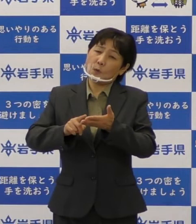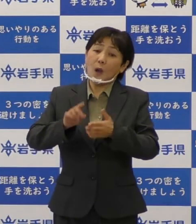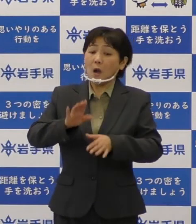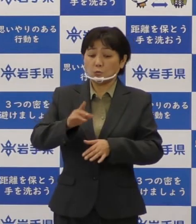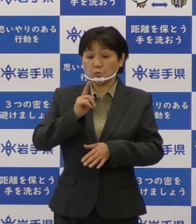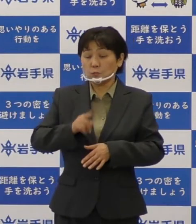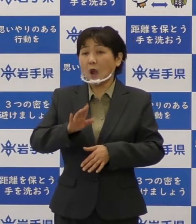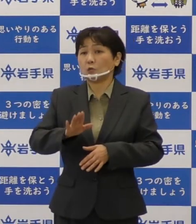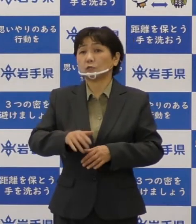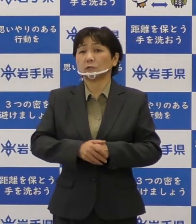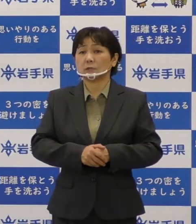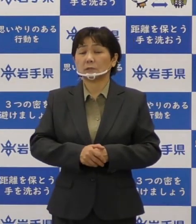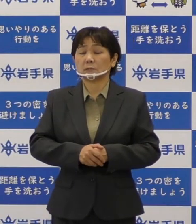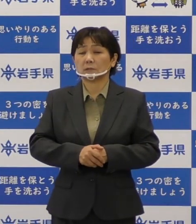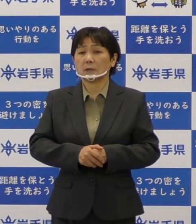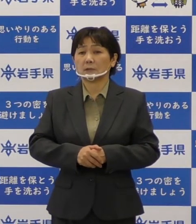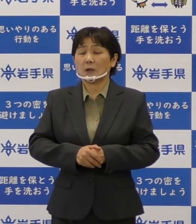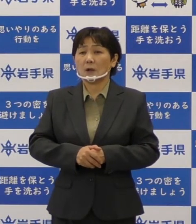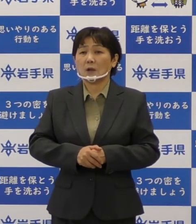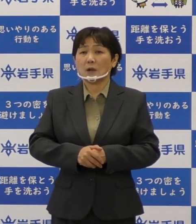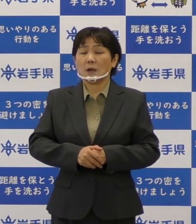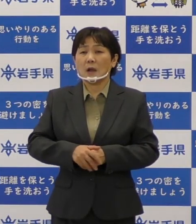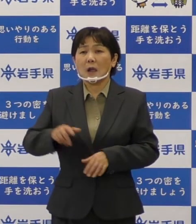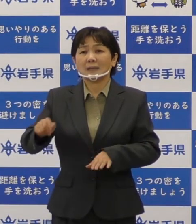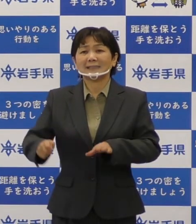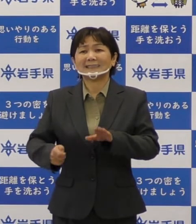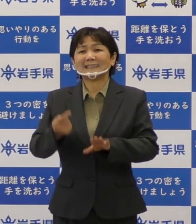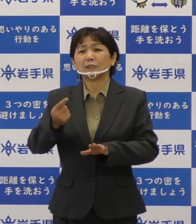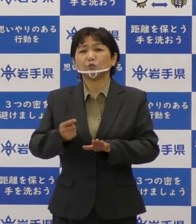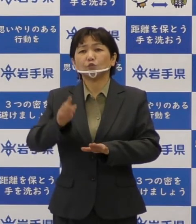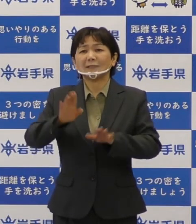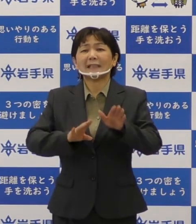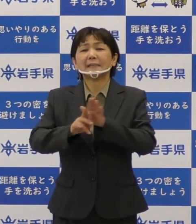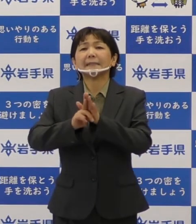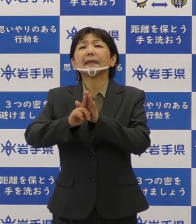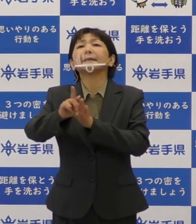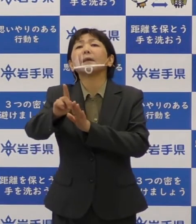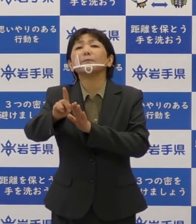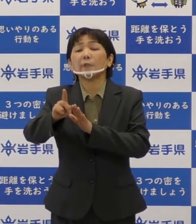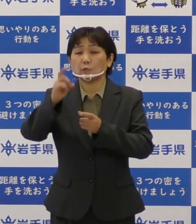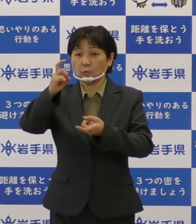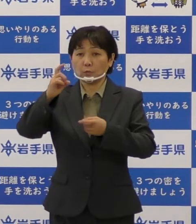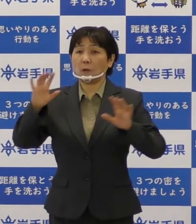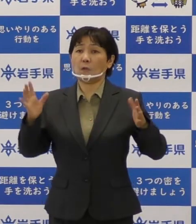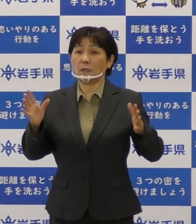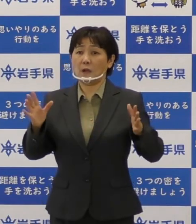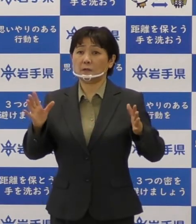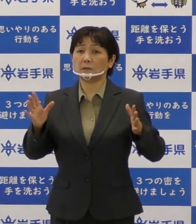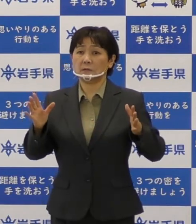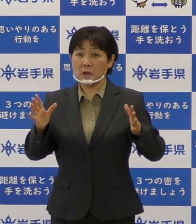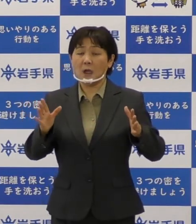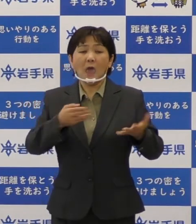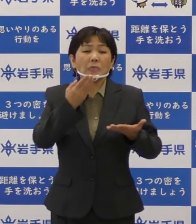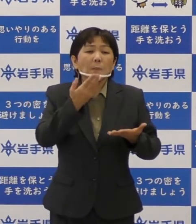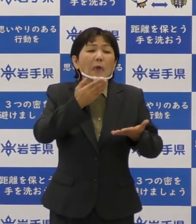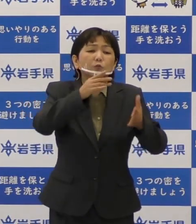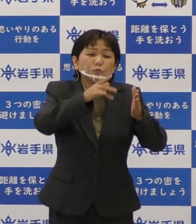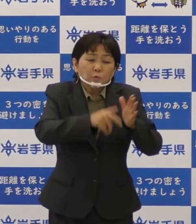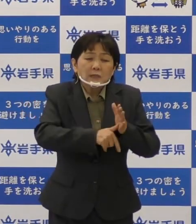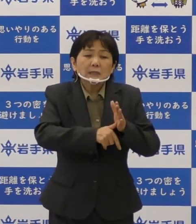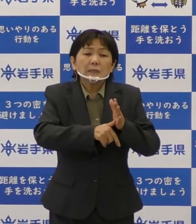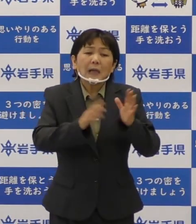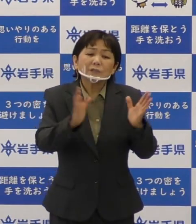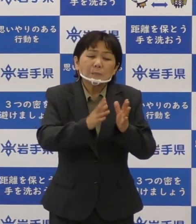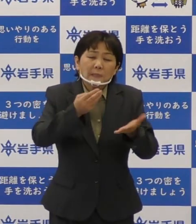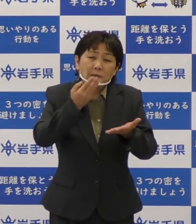緊急事態宣言っていうことは全然最初出てこなくて、会食をするときに気をつけましょうって言って、や